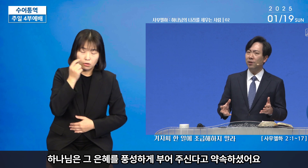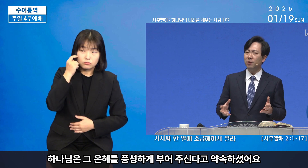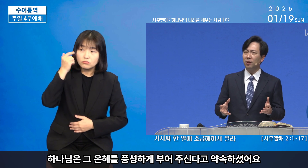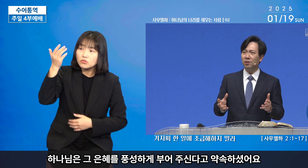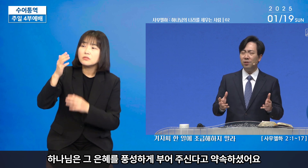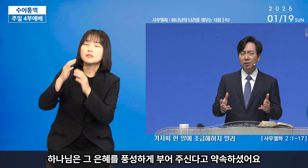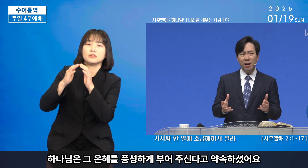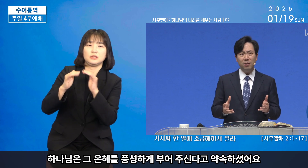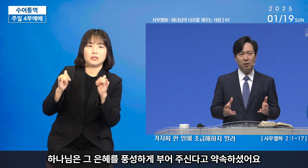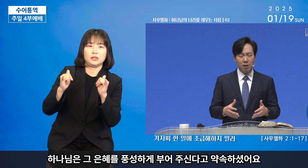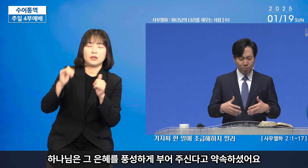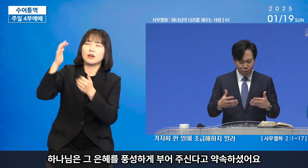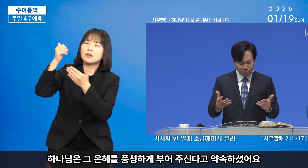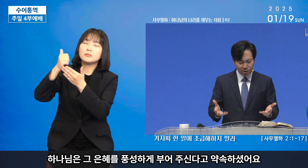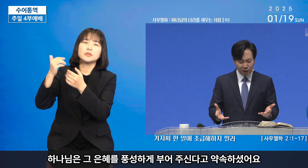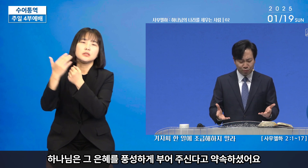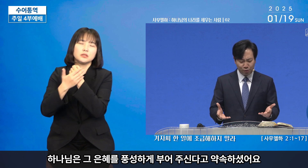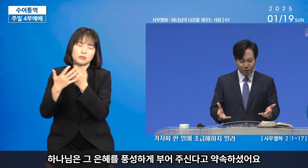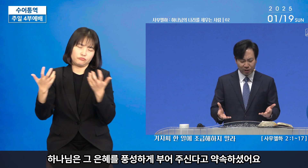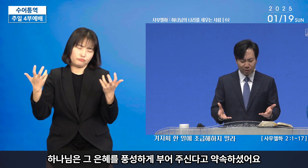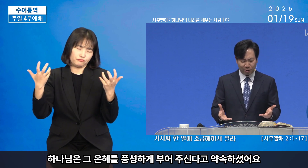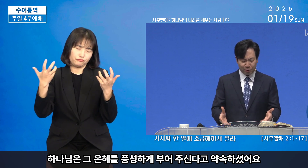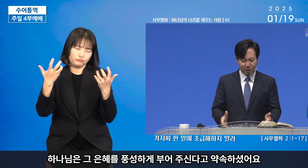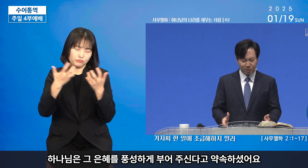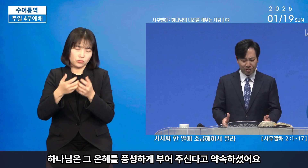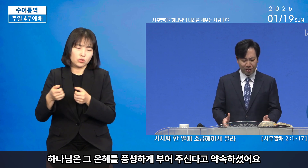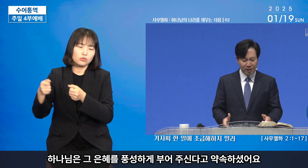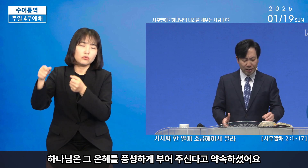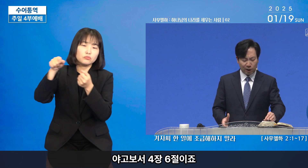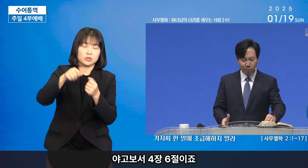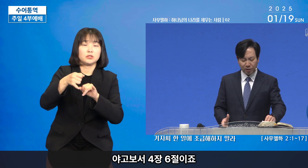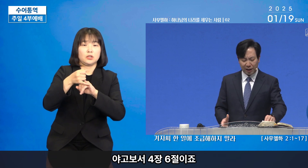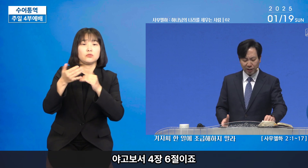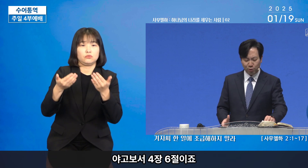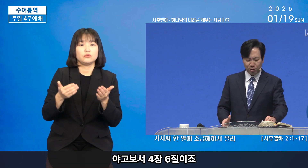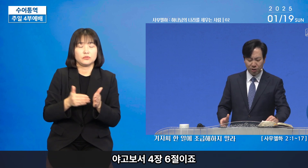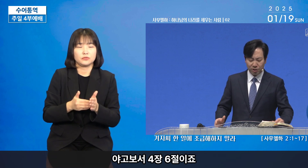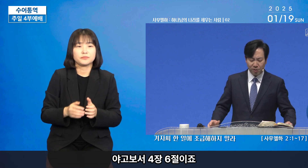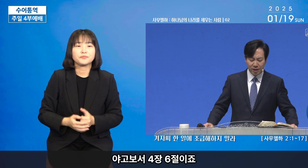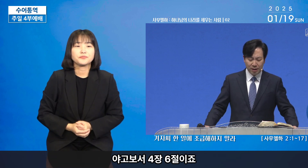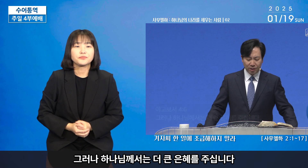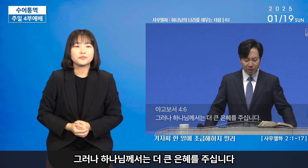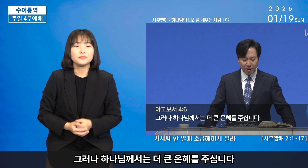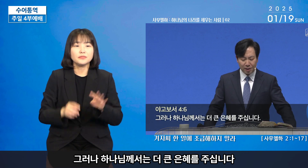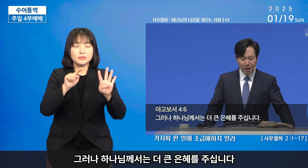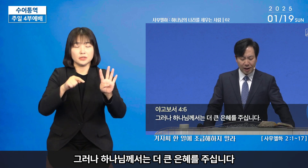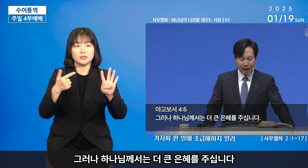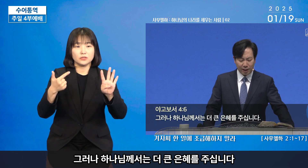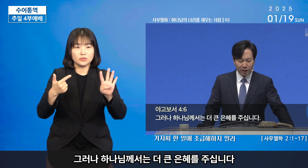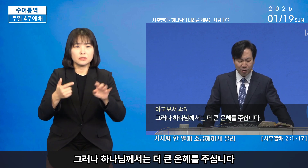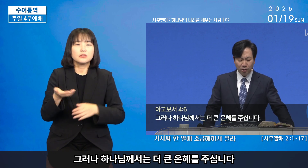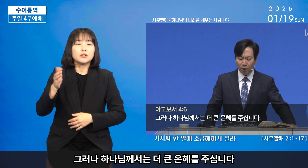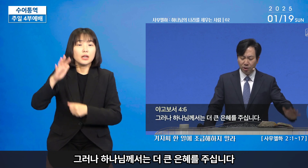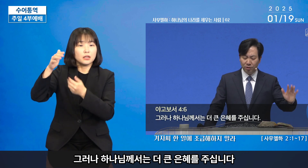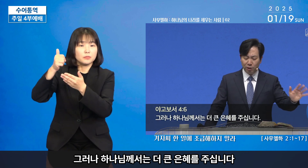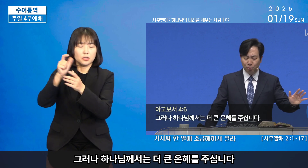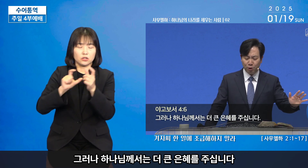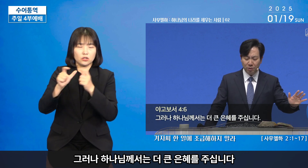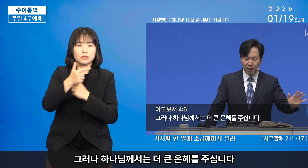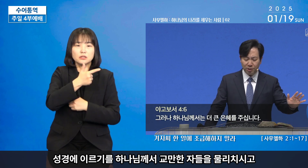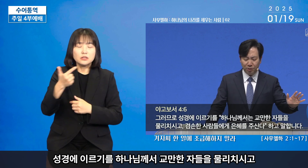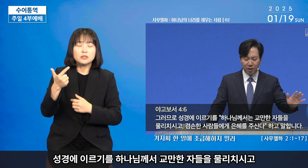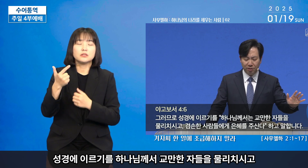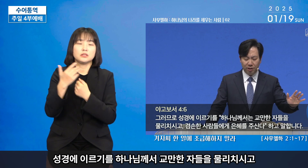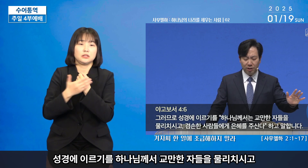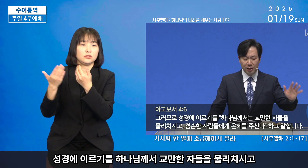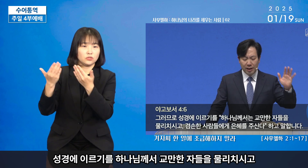자에게 하나님은 그 은혜를 풍성하게 부어주신다고 약속하셨어요. 야고보서 4장 6절이죠. 그러나 하나님께서는 더 큰 은혜를